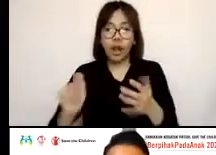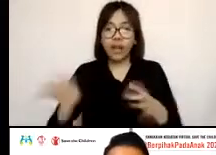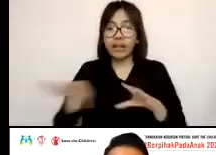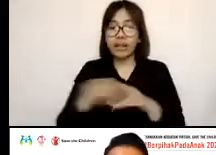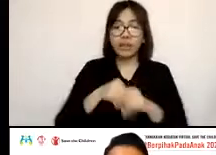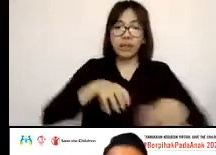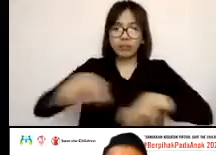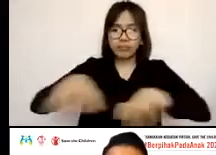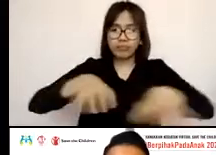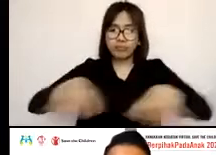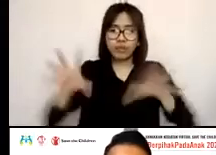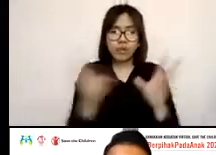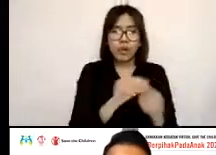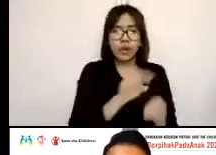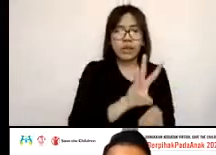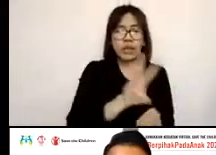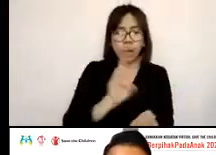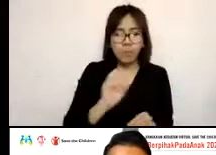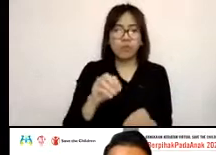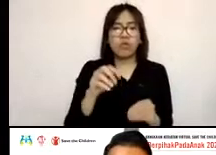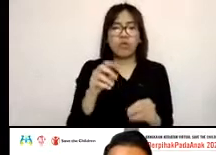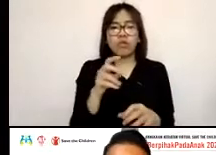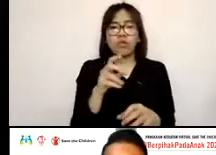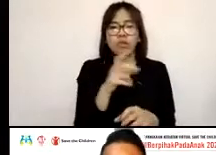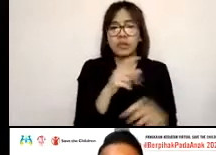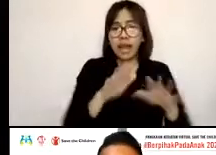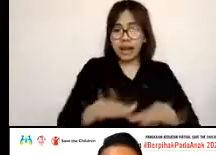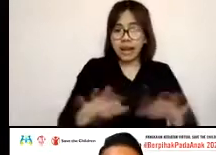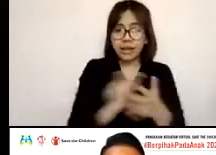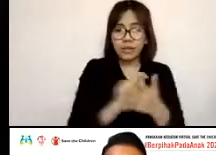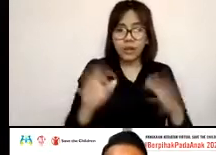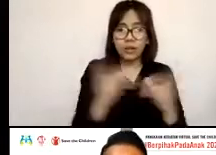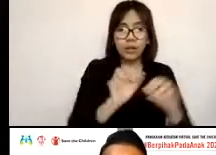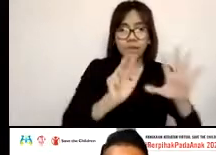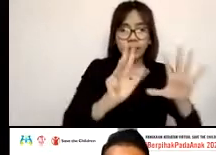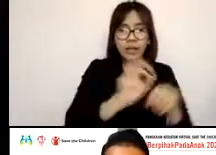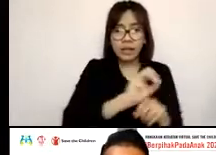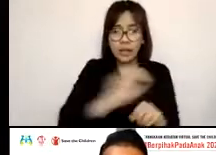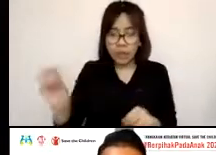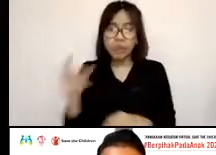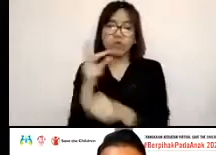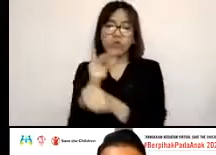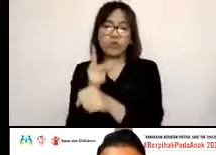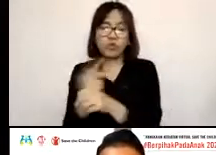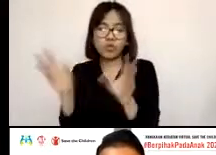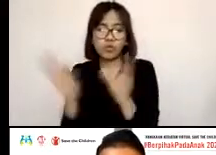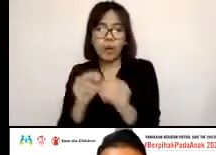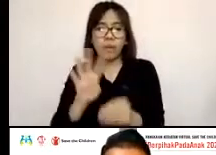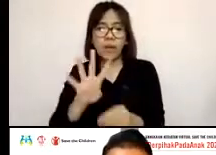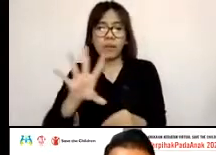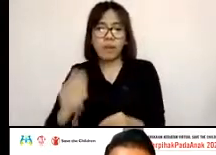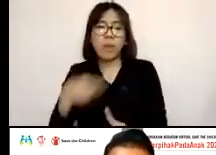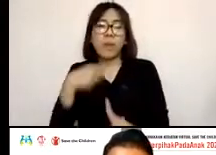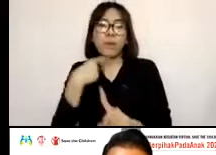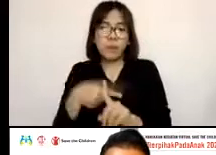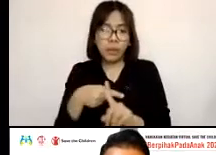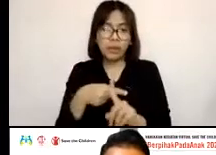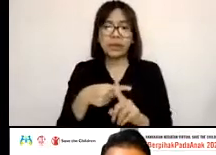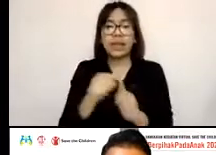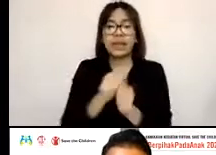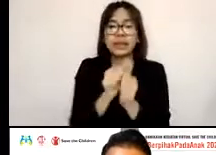siswa, 450 guru dan staf sekolah, 1.120 orang tua, dan juga 50